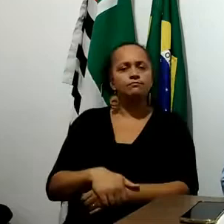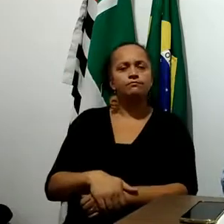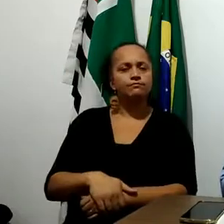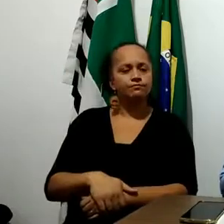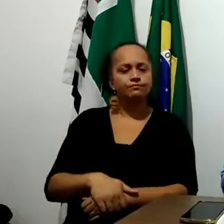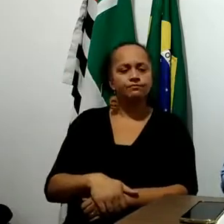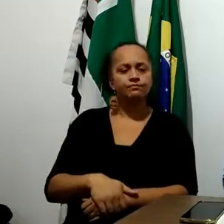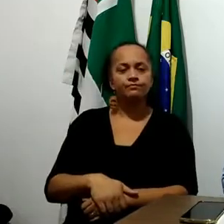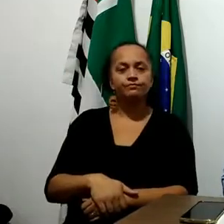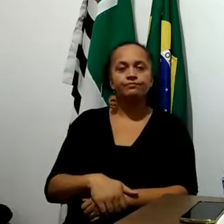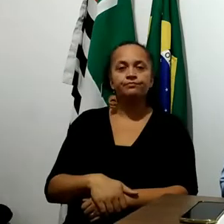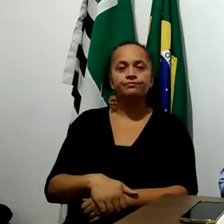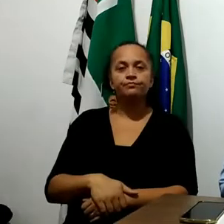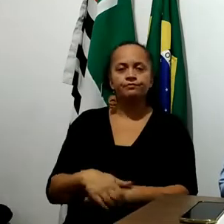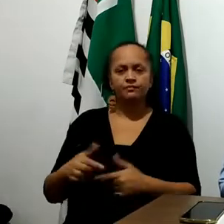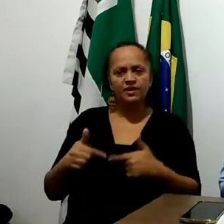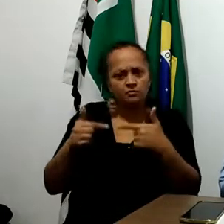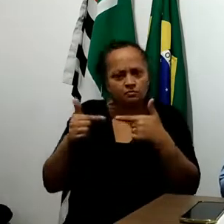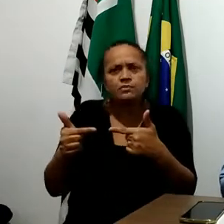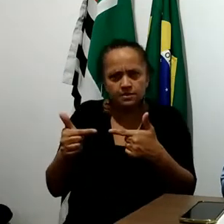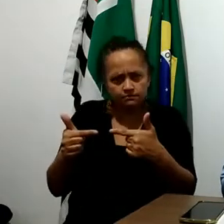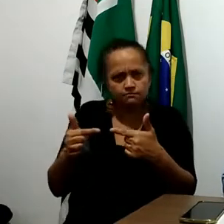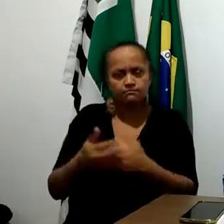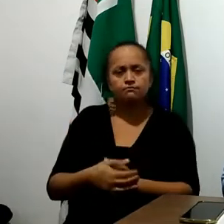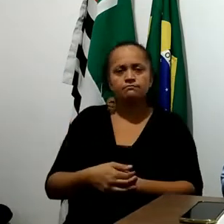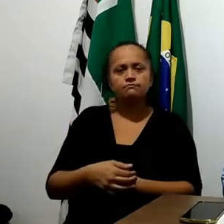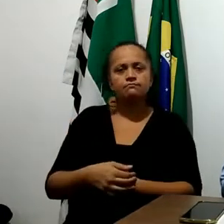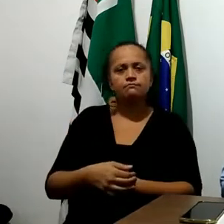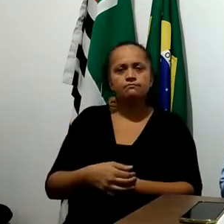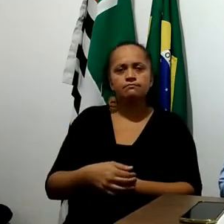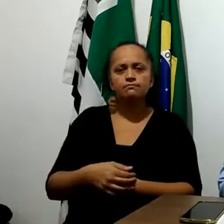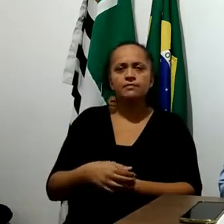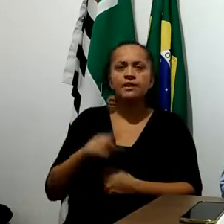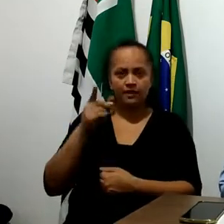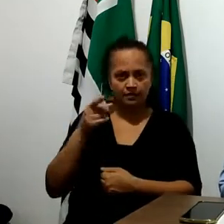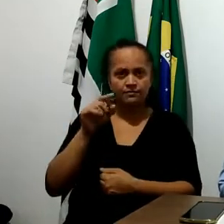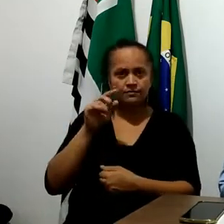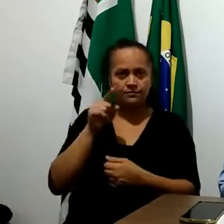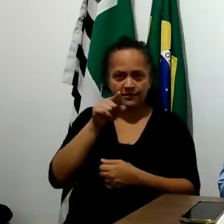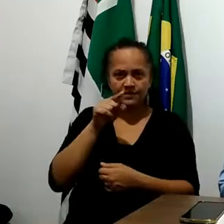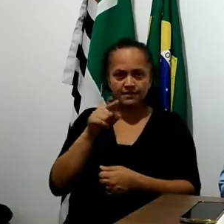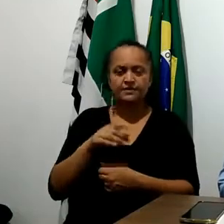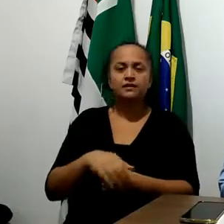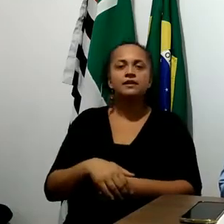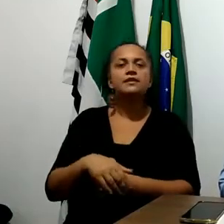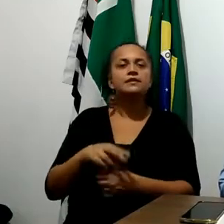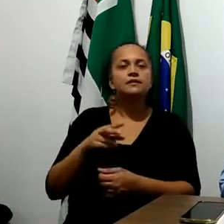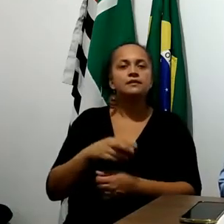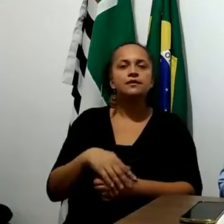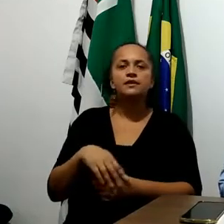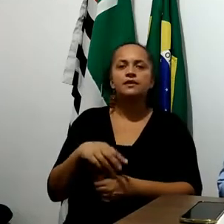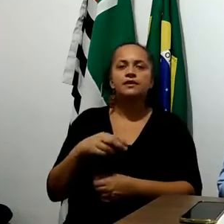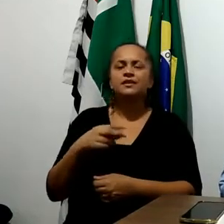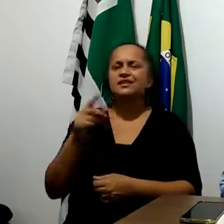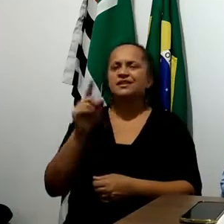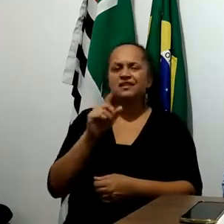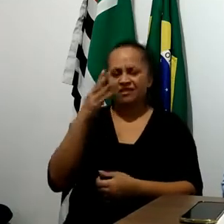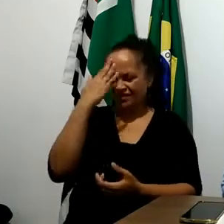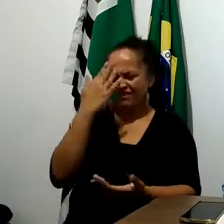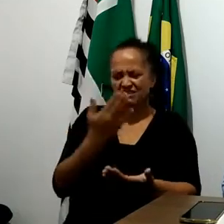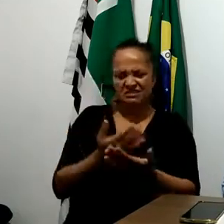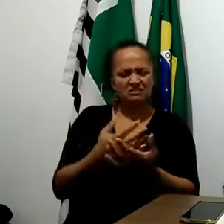Então, perseverança é isso. É uma firme decisão de não acreditar nos próprios sentimentos.